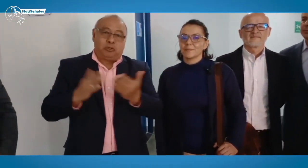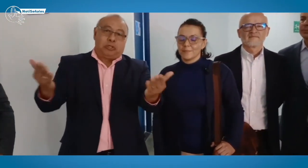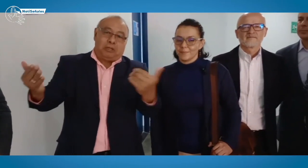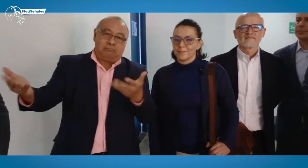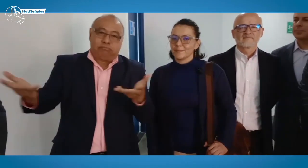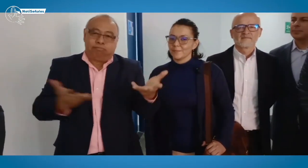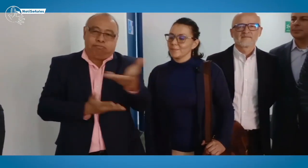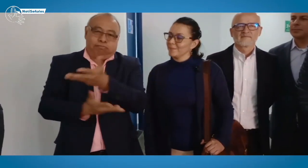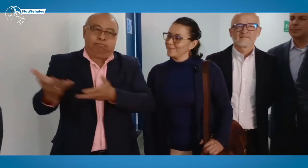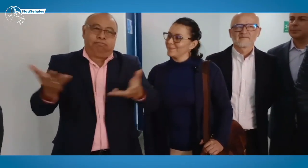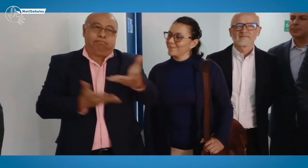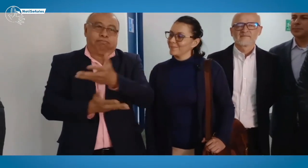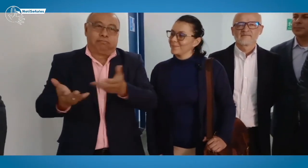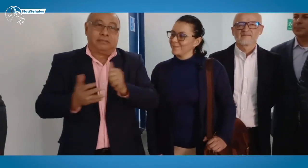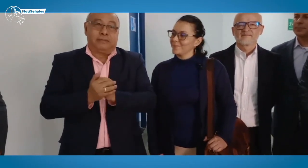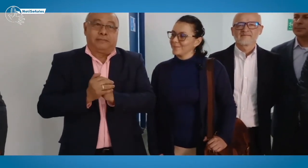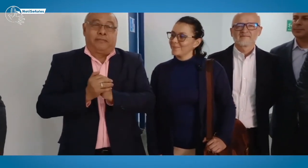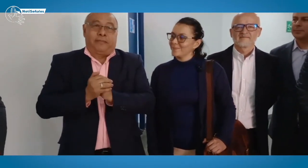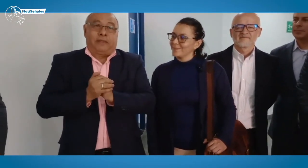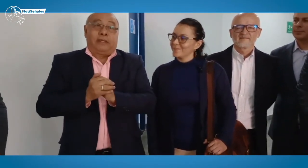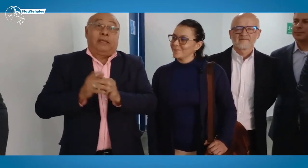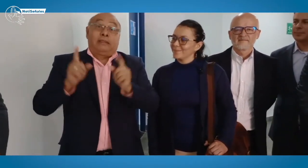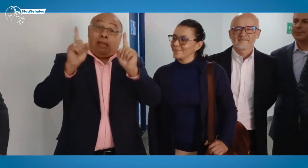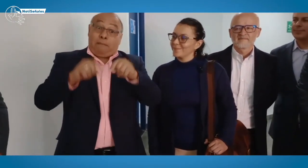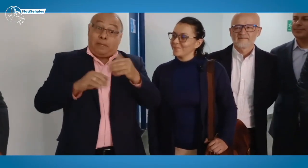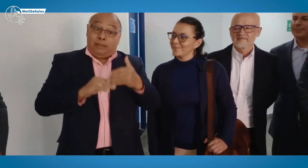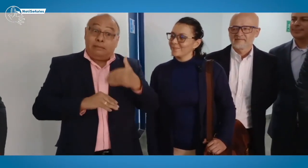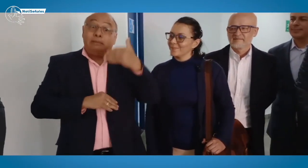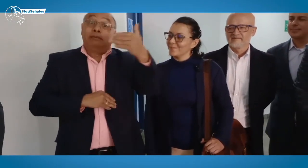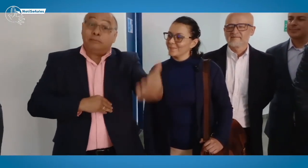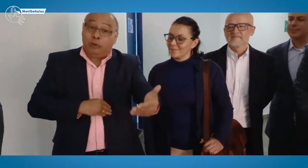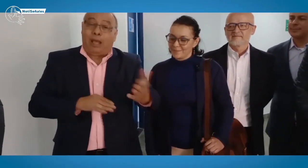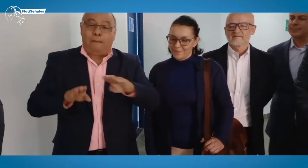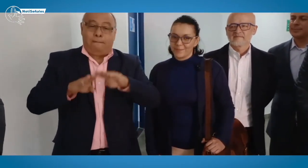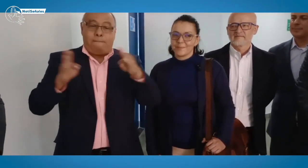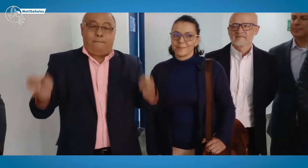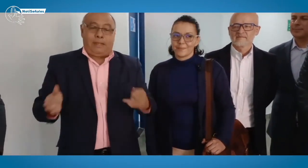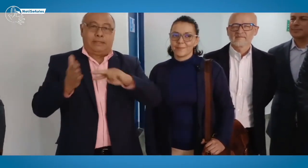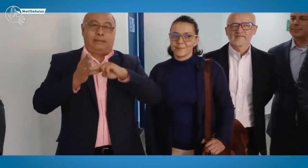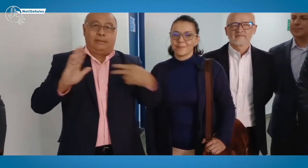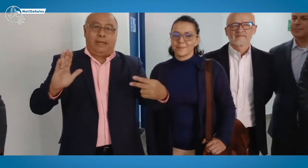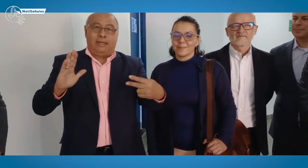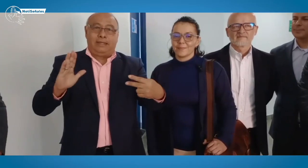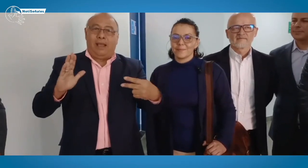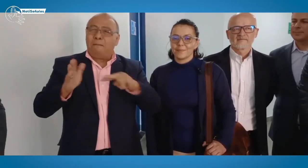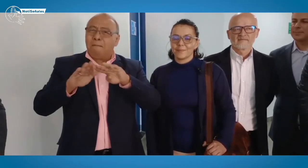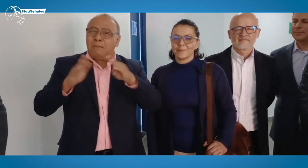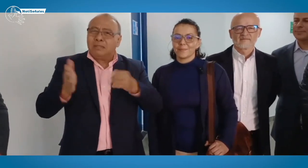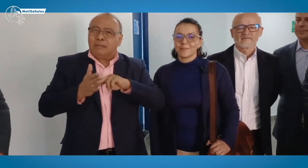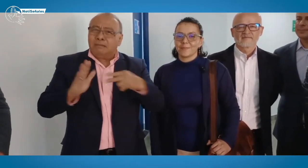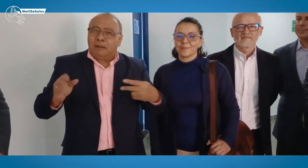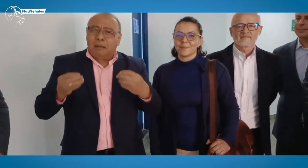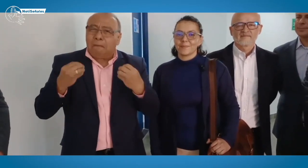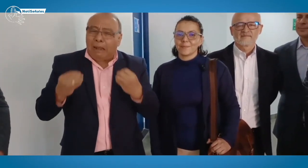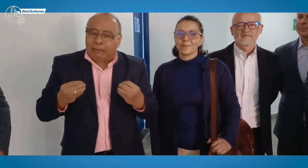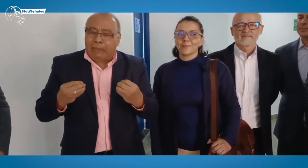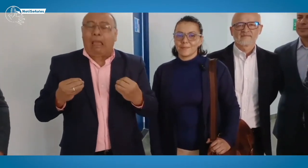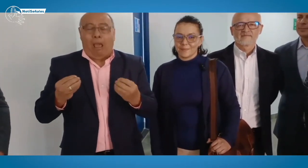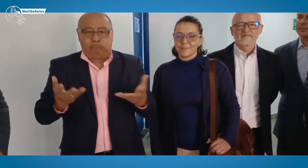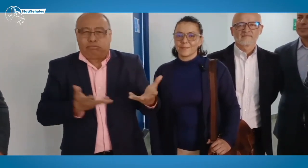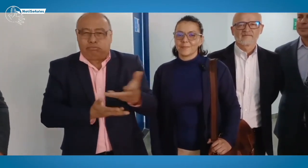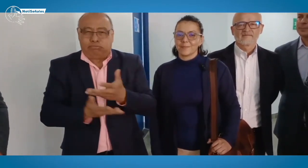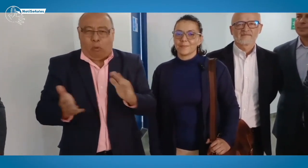comunidad sorda para que comparte y participe de esta transmisión. Posteriormente se realizará una mesa técnica en aras de aportar y